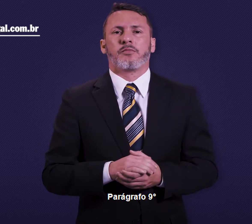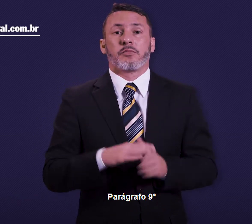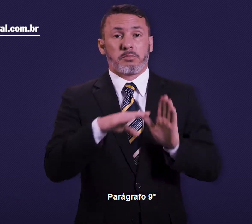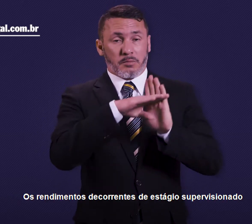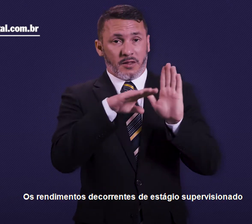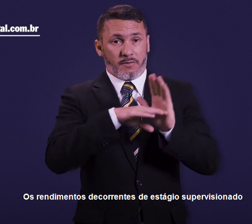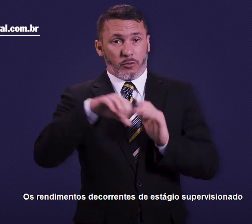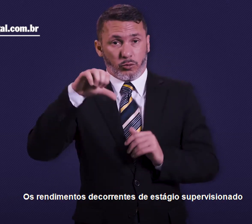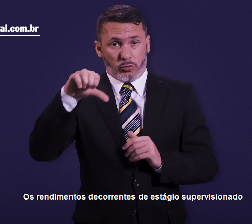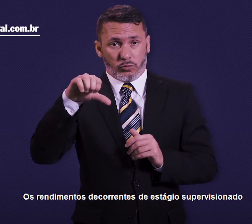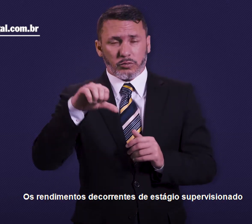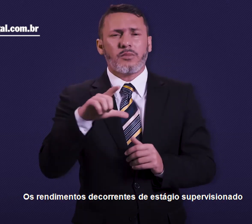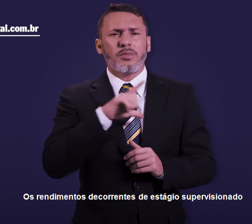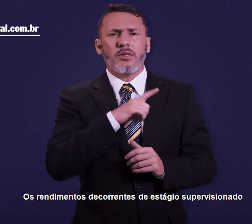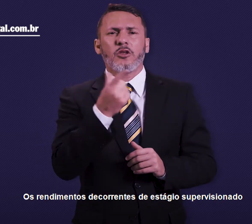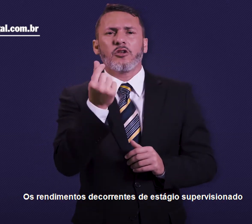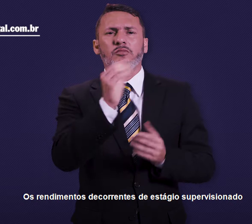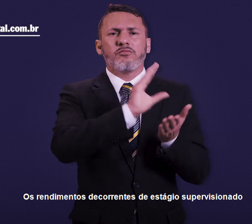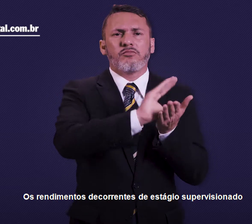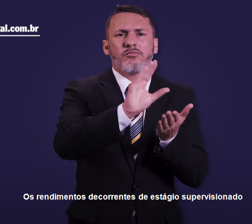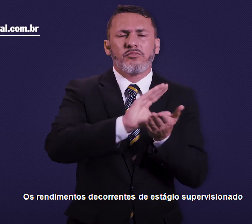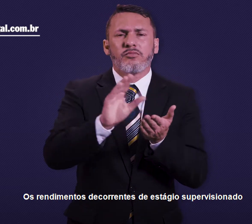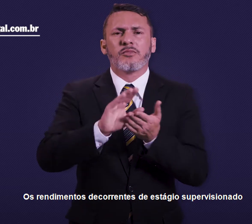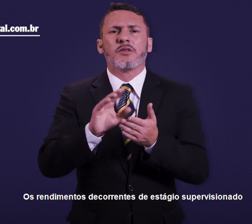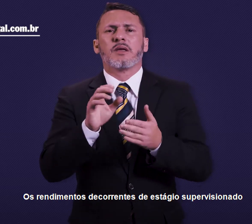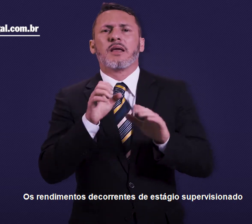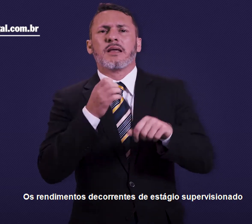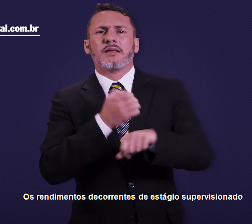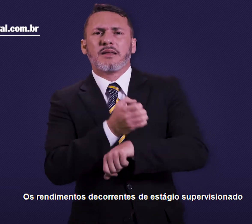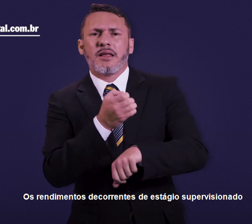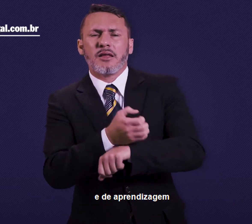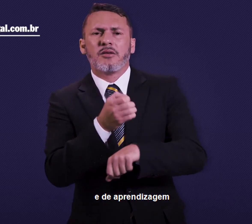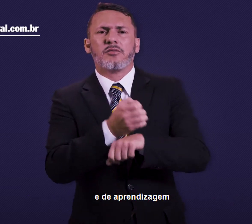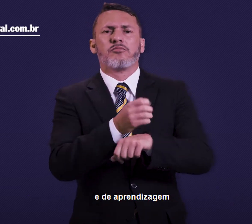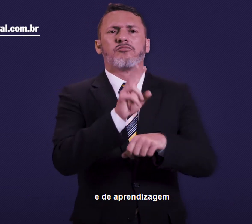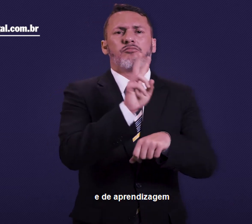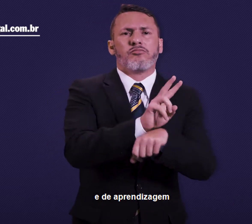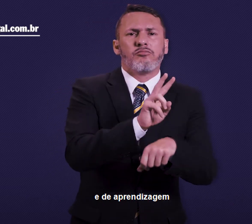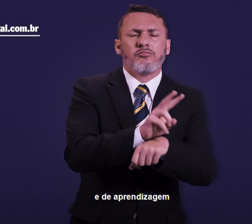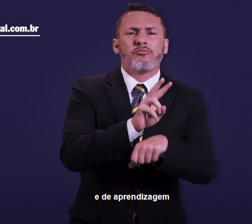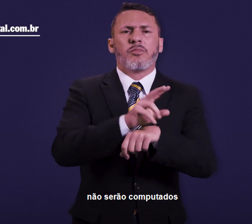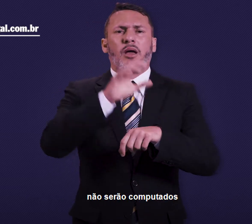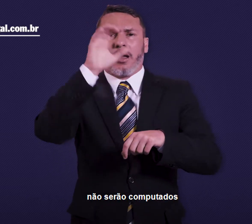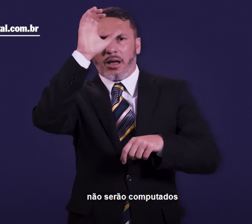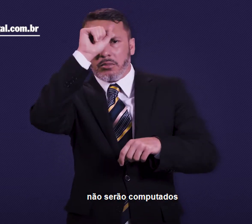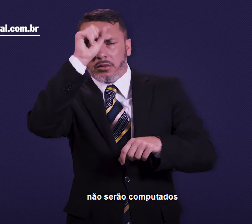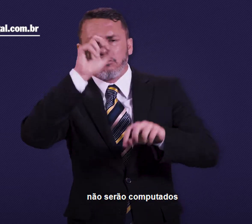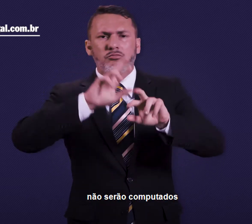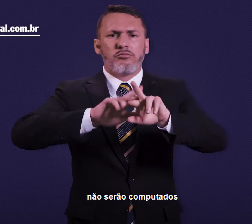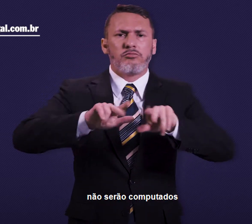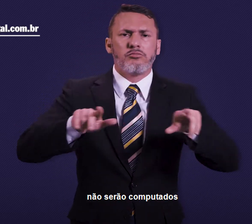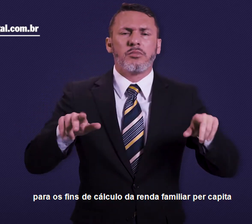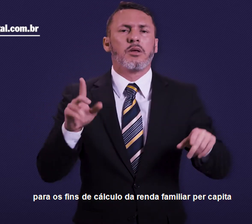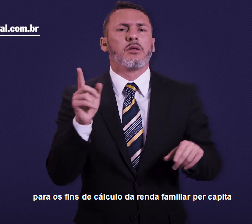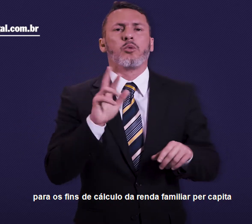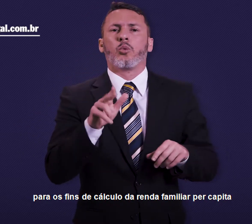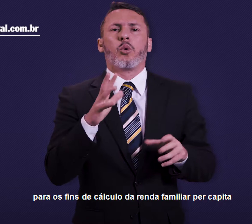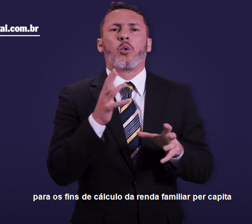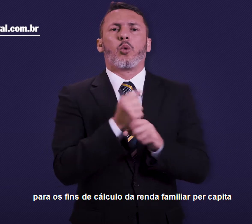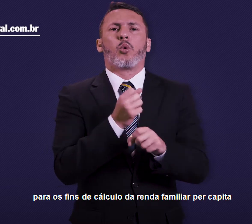9º. Os rendimentos decorrentes de estágio supervisionado e de aprendizagem não serão computados para os fins de cálculo